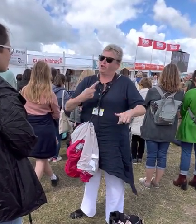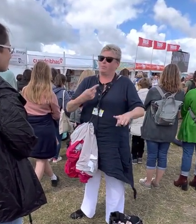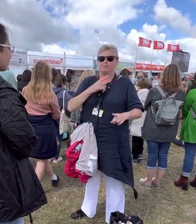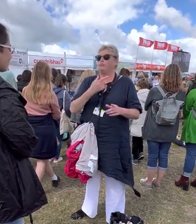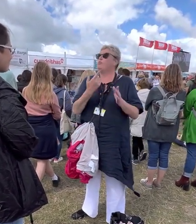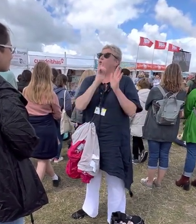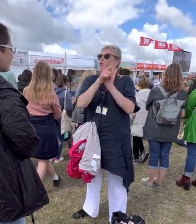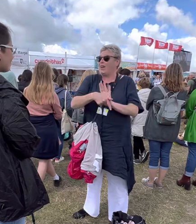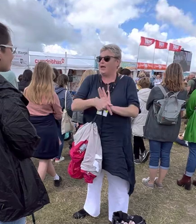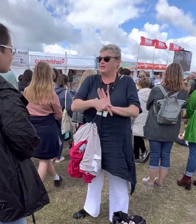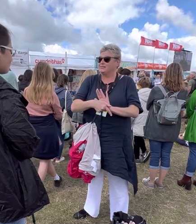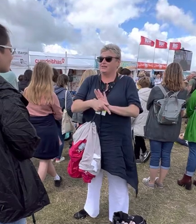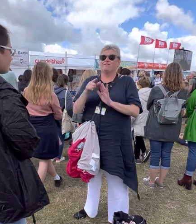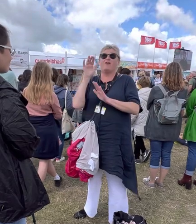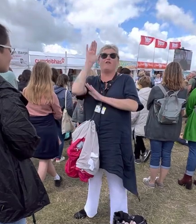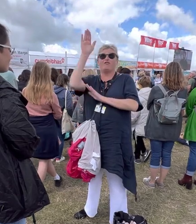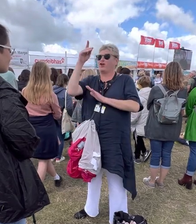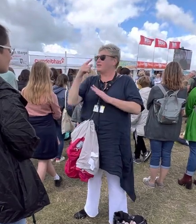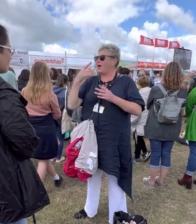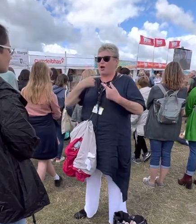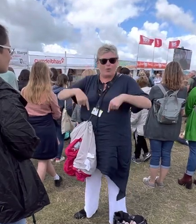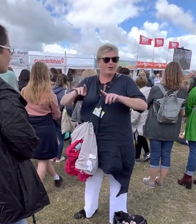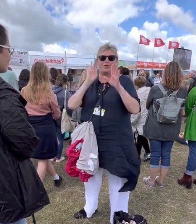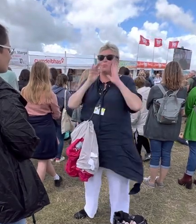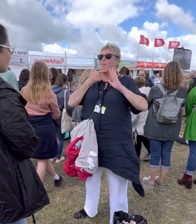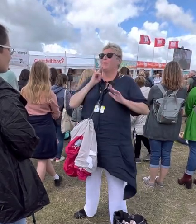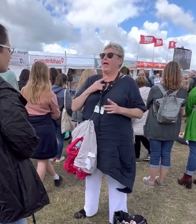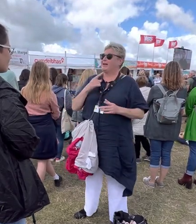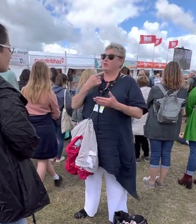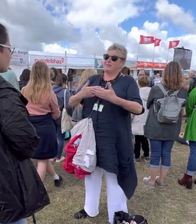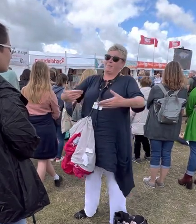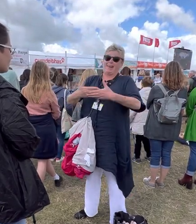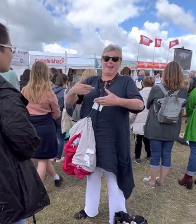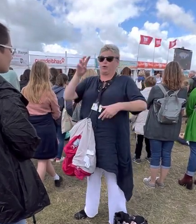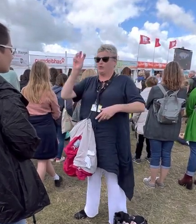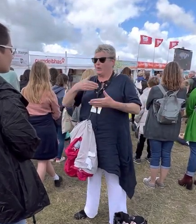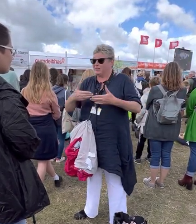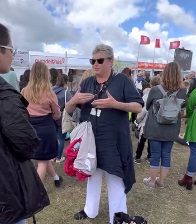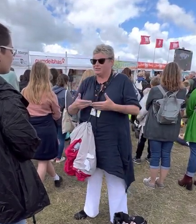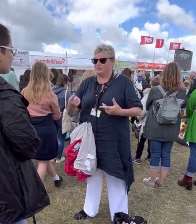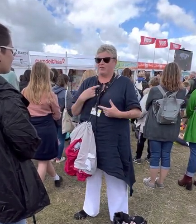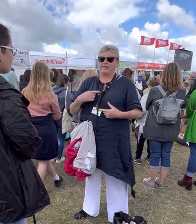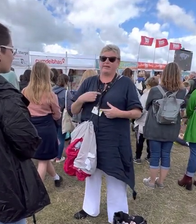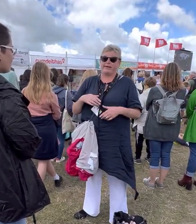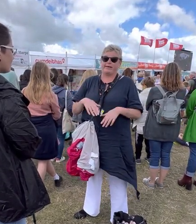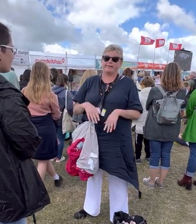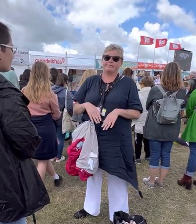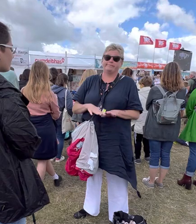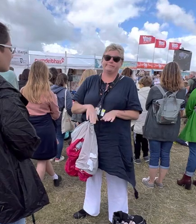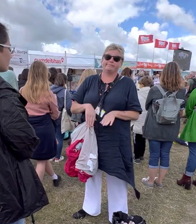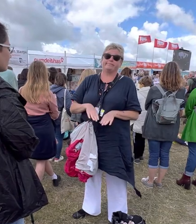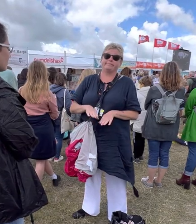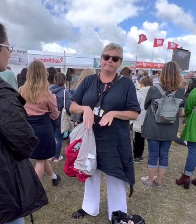hwyr i ddyfodol hen ieuenctid ac i'r iaith. Dyw llusgo yn traed a gwneud dim byd ddim yn